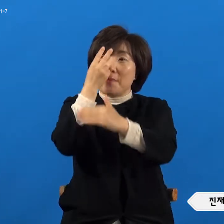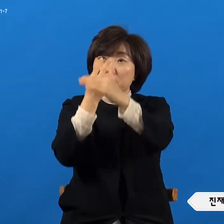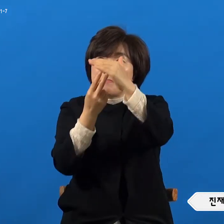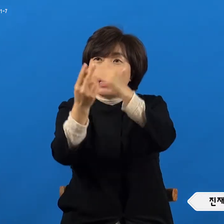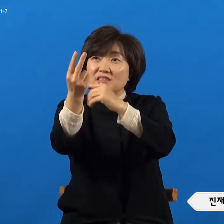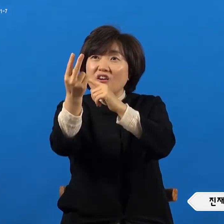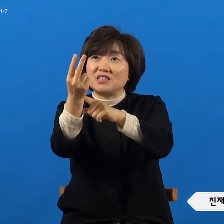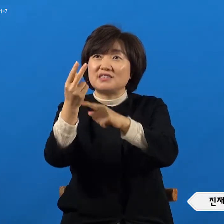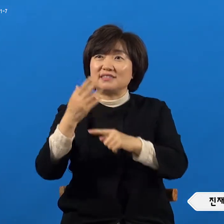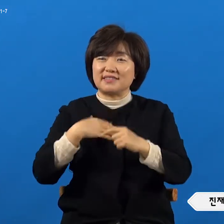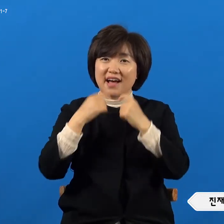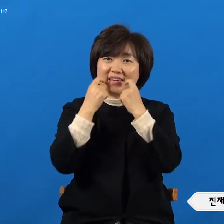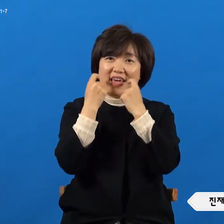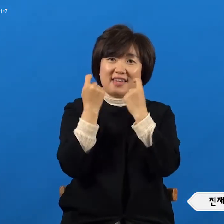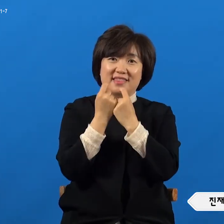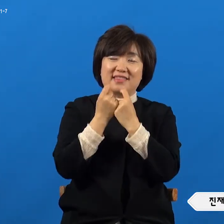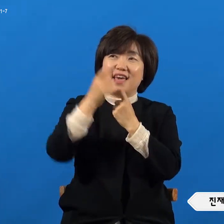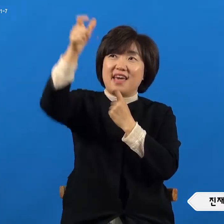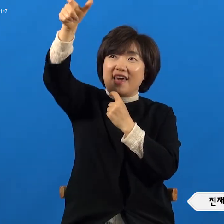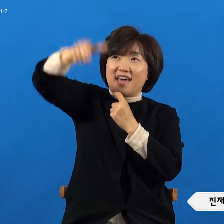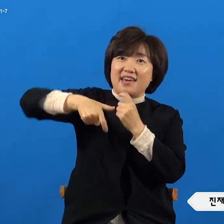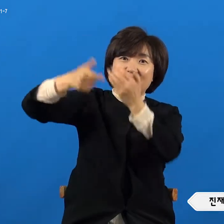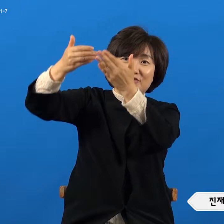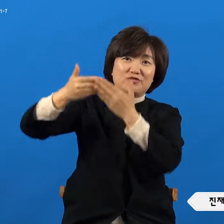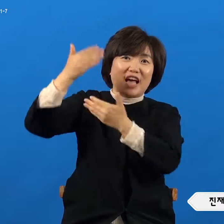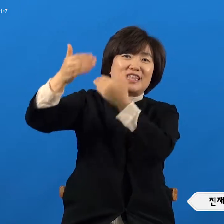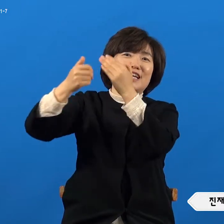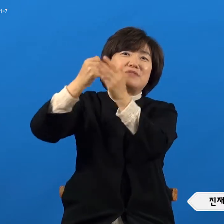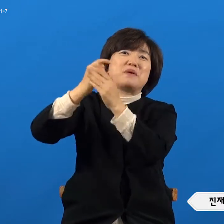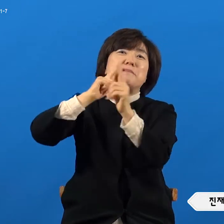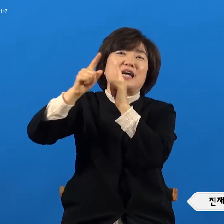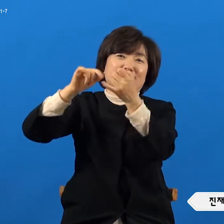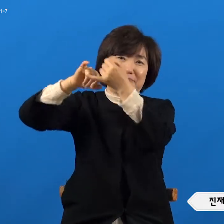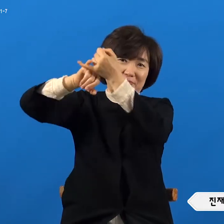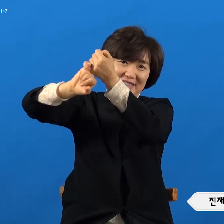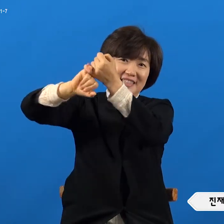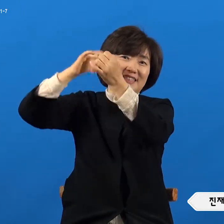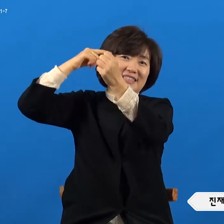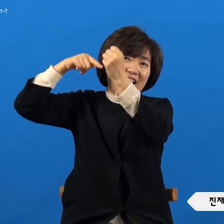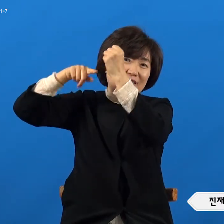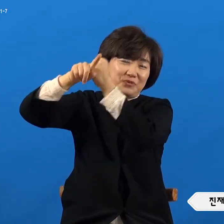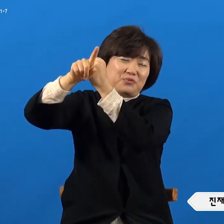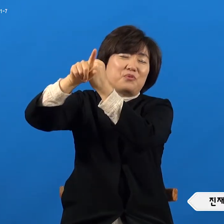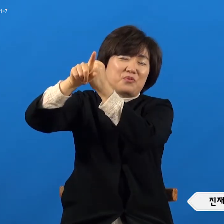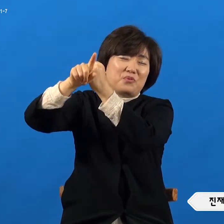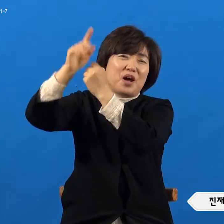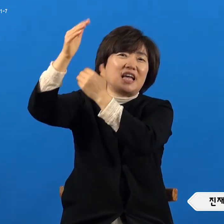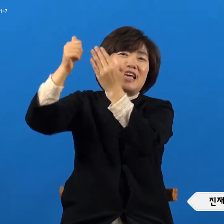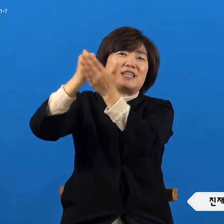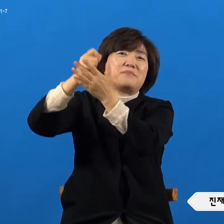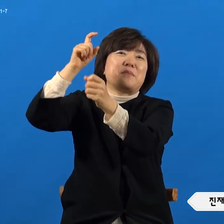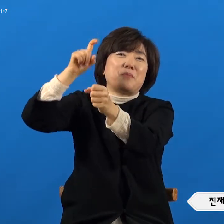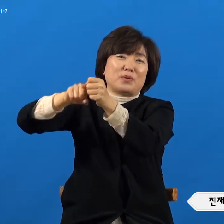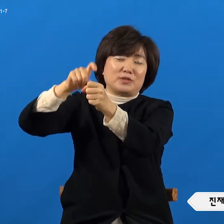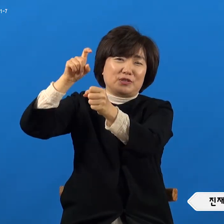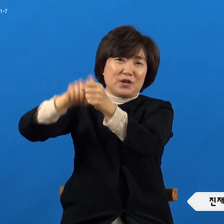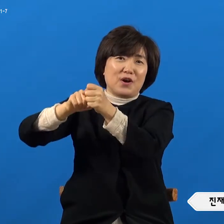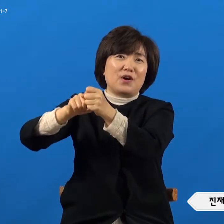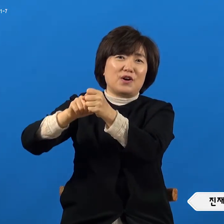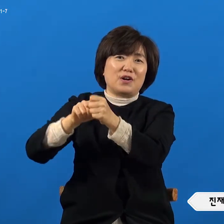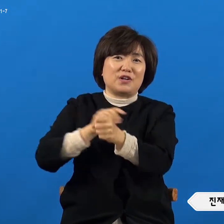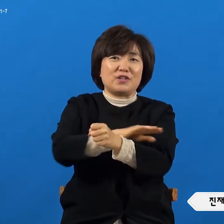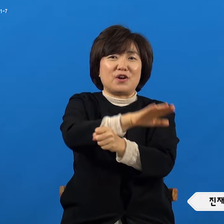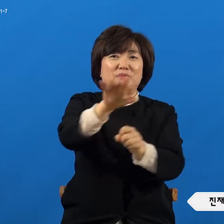우리 개인에게 주시는 하나님의 말씀입니다. 하나님의 뜻입니다. 하나님의 목적입니다. 우리